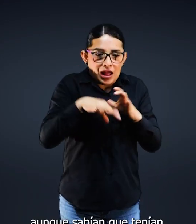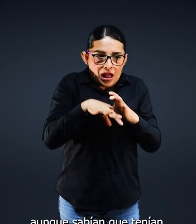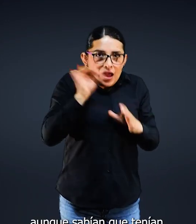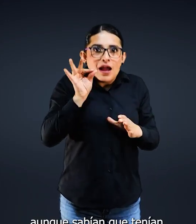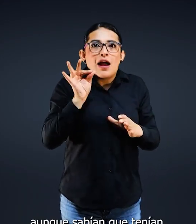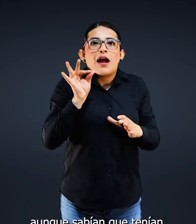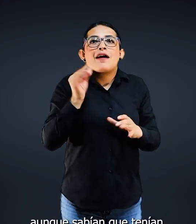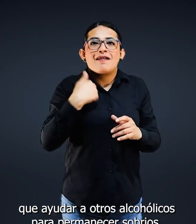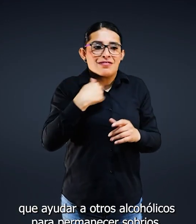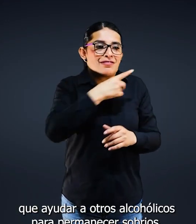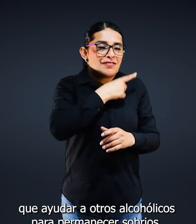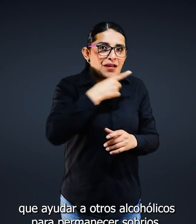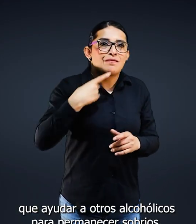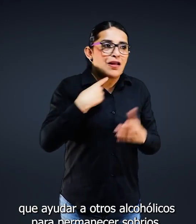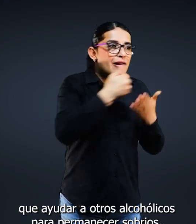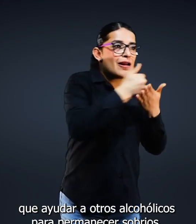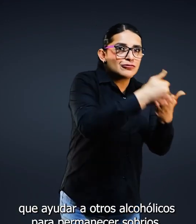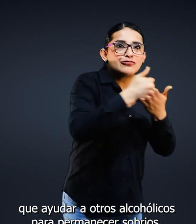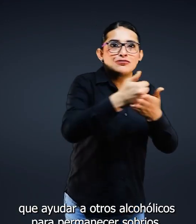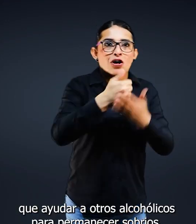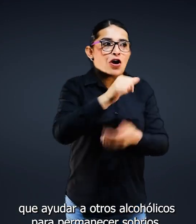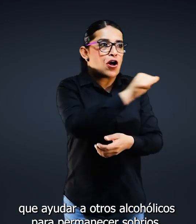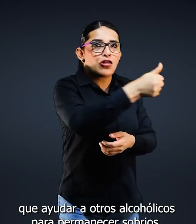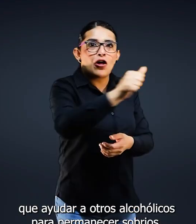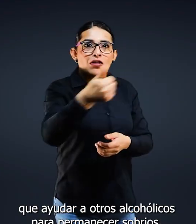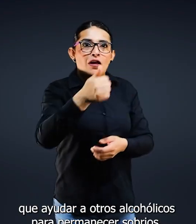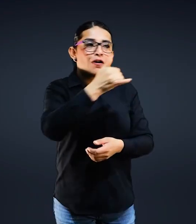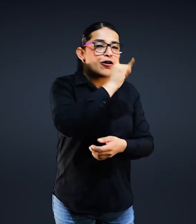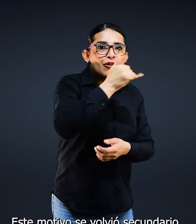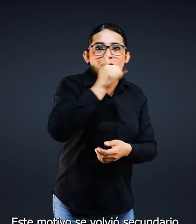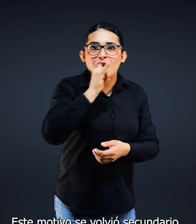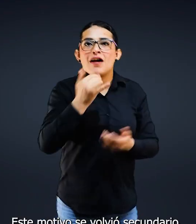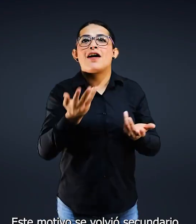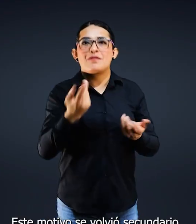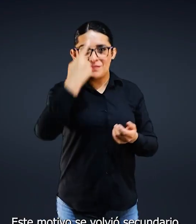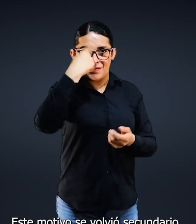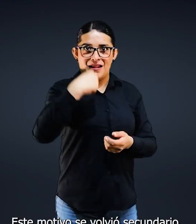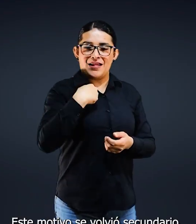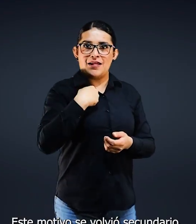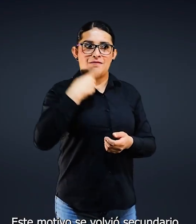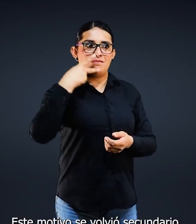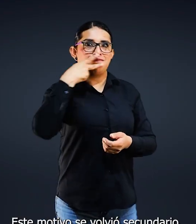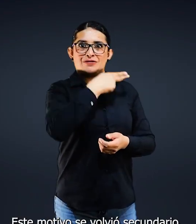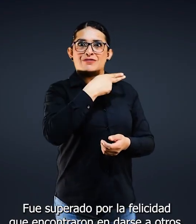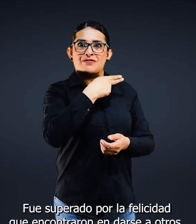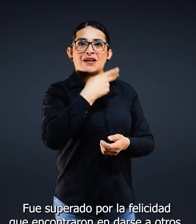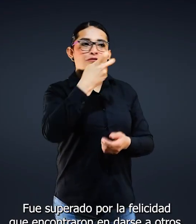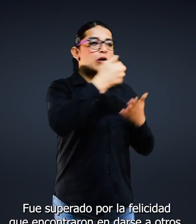Aunque sabían que tenían que ayudar a otros alcohólicos para permanecer sobrios, este motivo se volvió secundario. Fue superado por